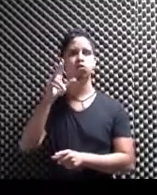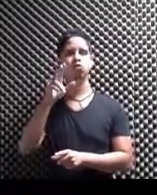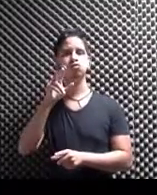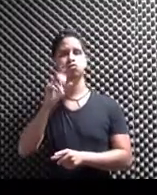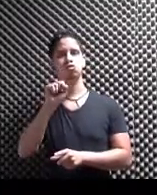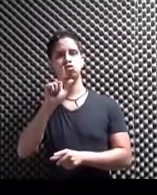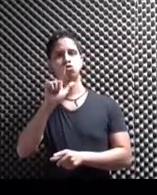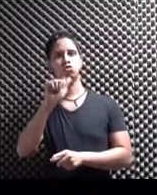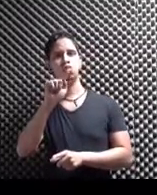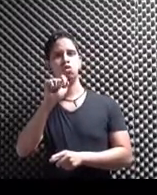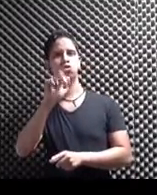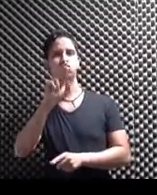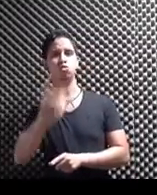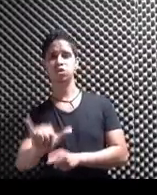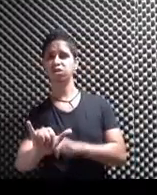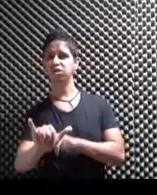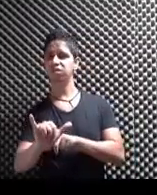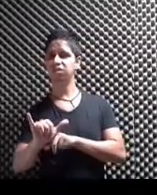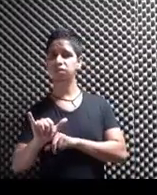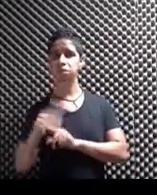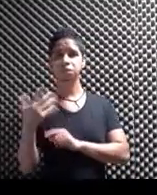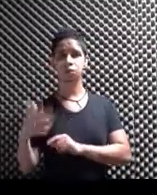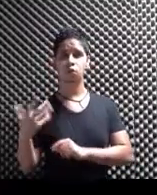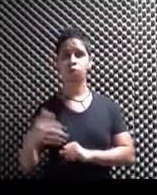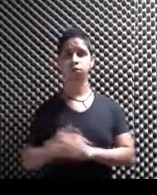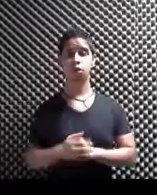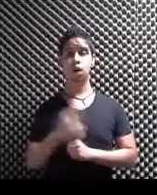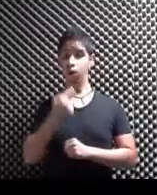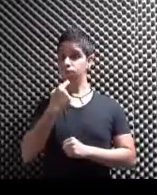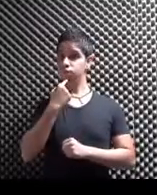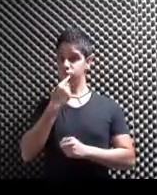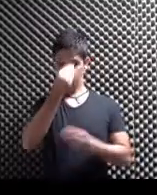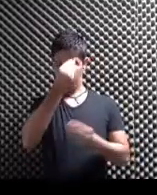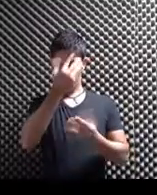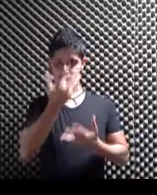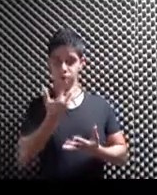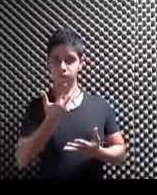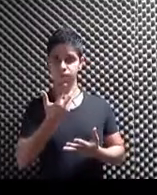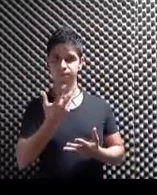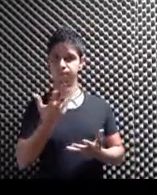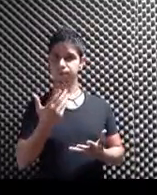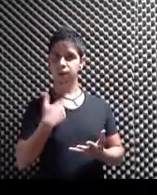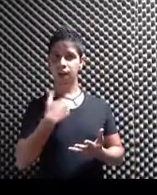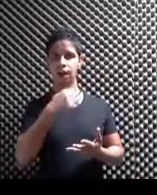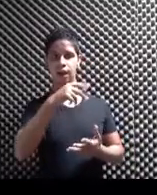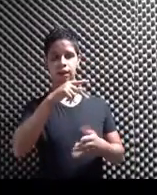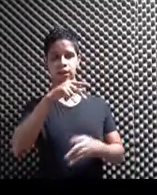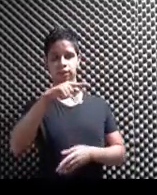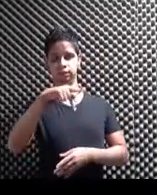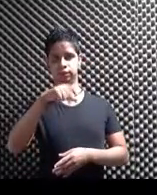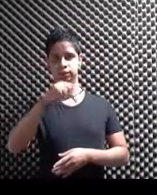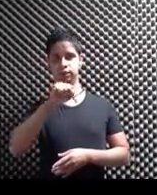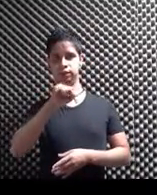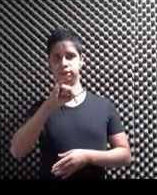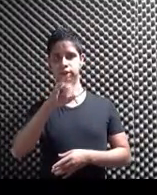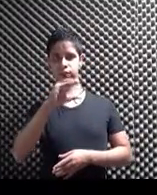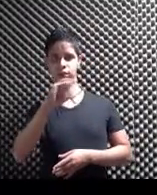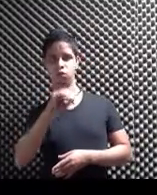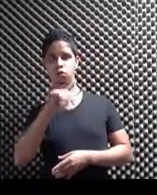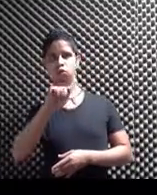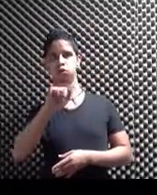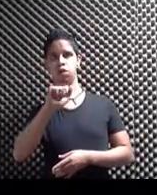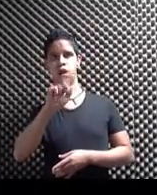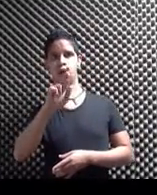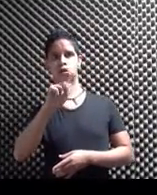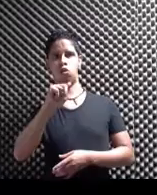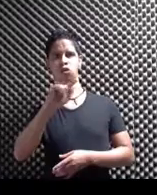Sultry Eso es así Cuéntanos Psico tarotista ¿Cómo explicamos